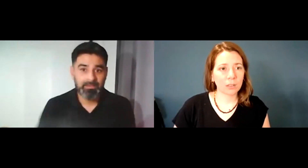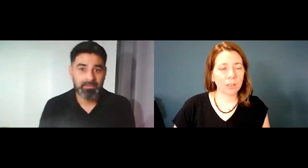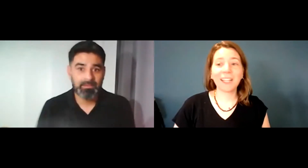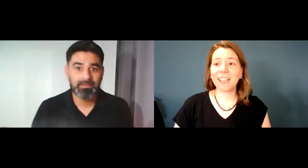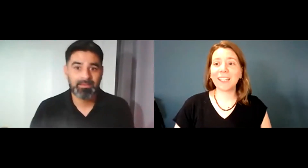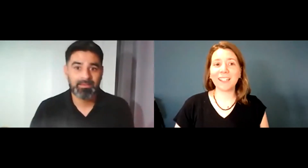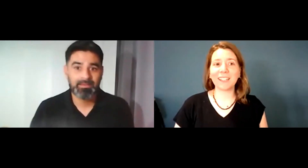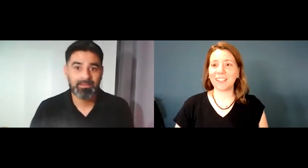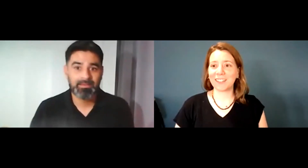¡Anaí!